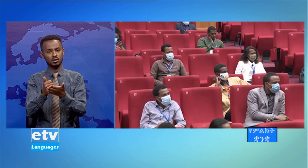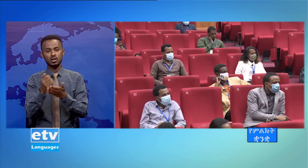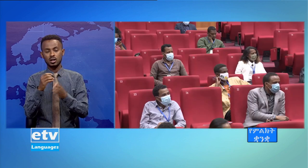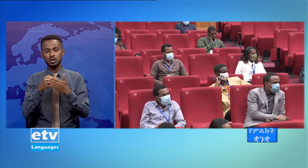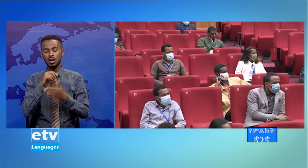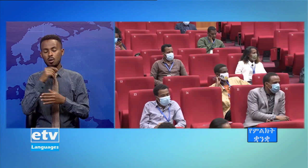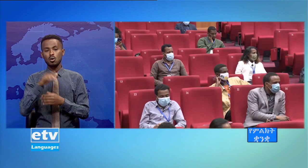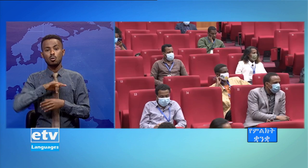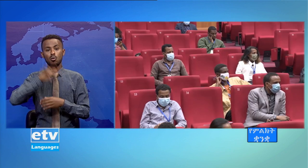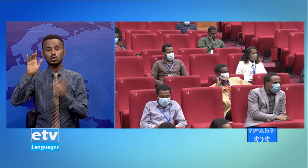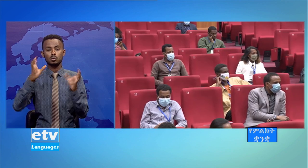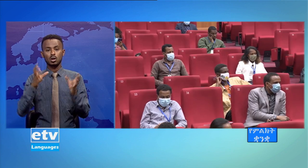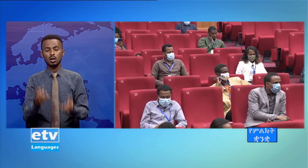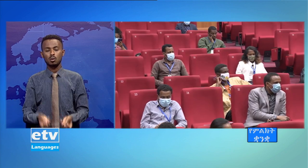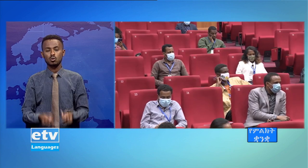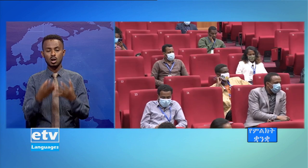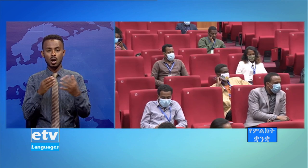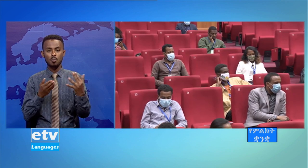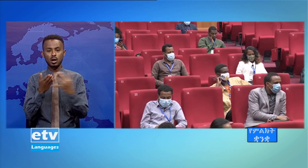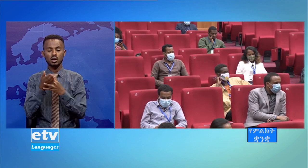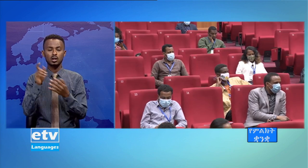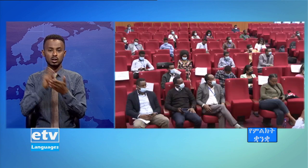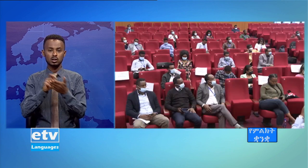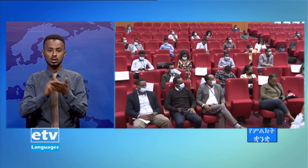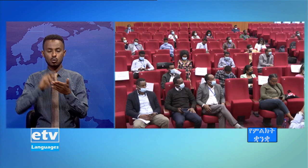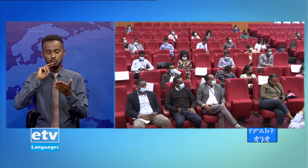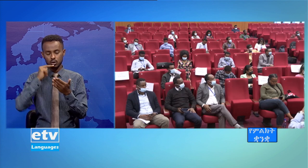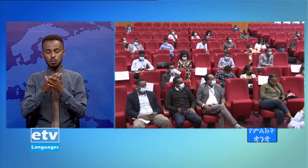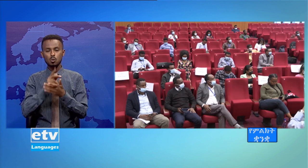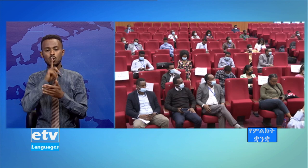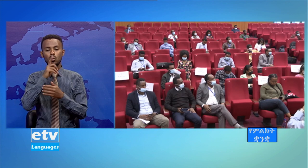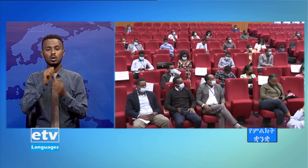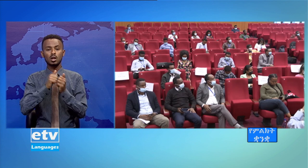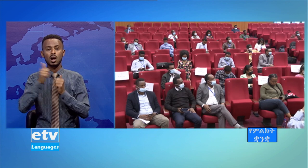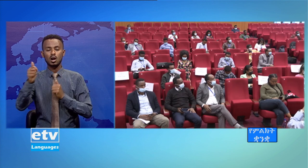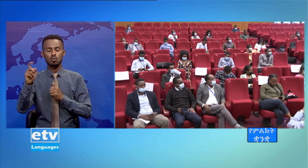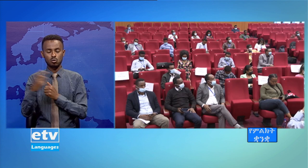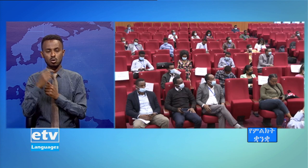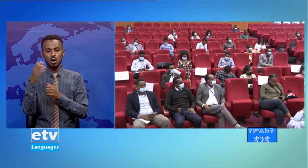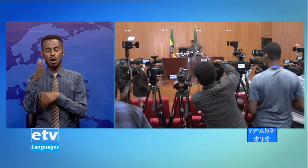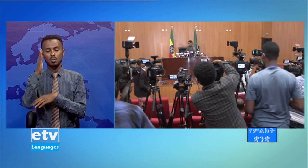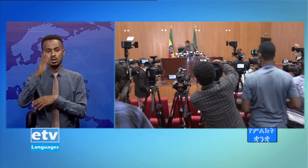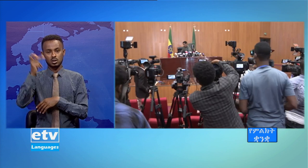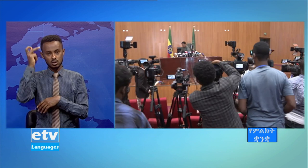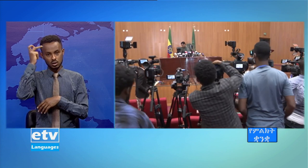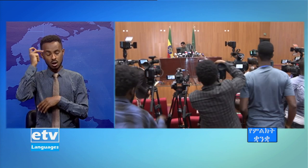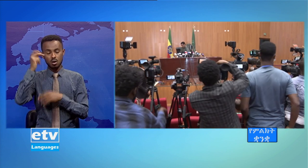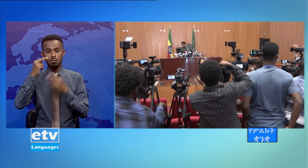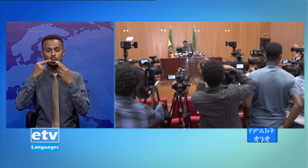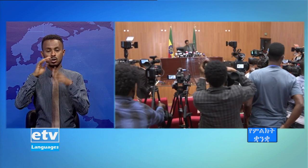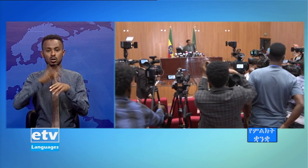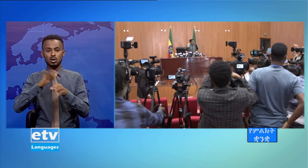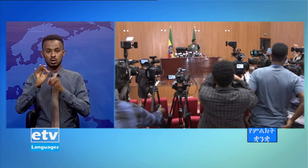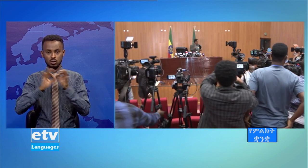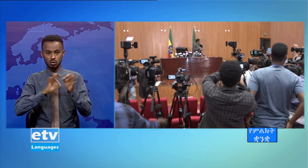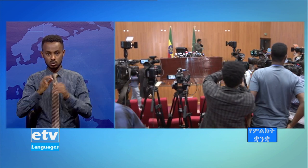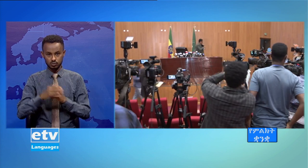በሚል በውጭ መገናኛ ብዙሃን አማካኝነት የተዘገበው መረጃም ከእውነት የራቀ መሆኑን አምባሳደር ዲና በመግለጫቸው